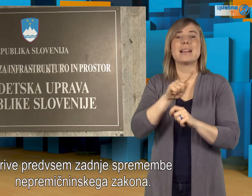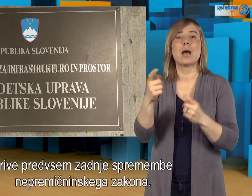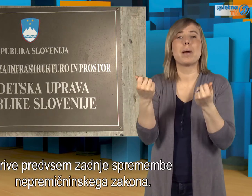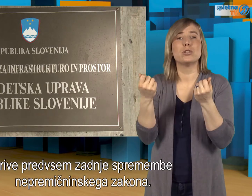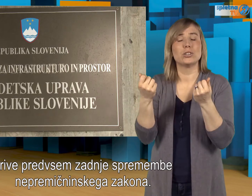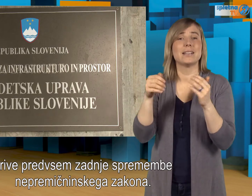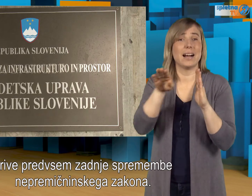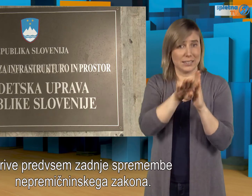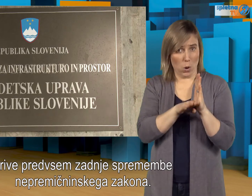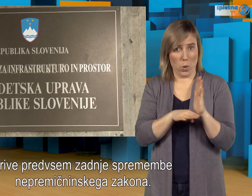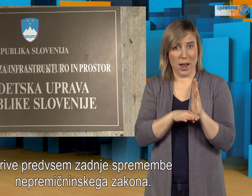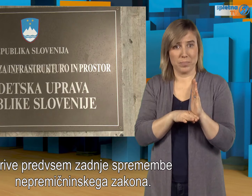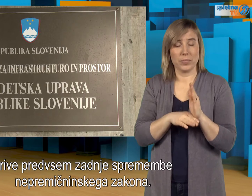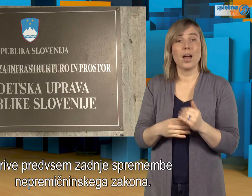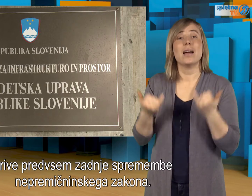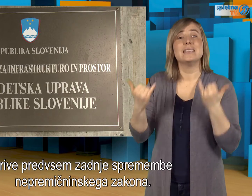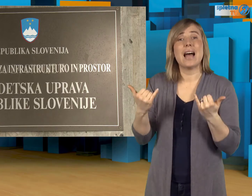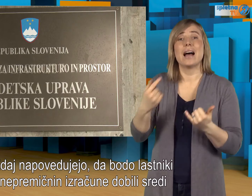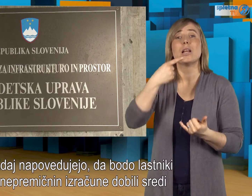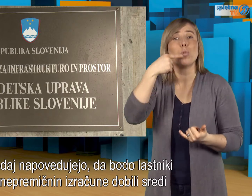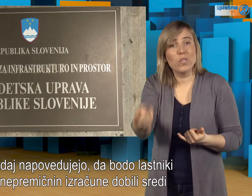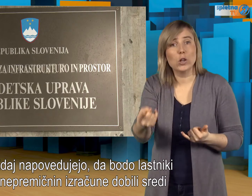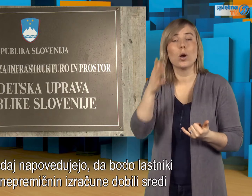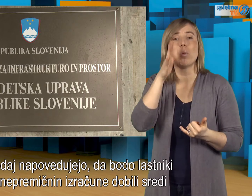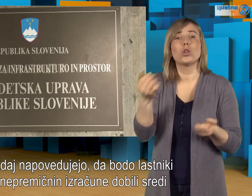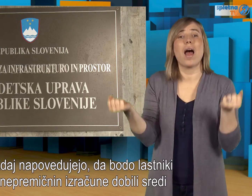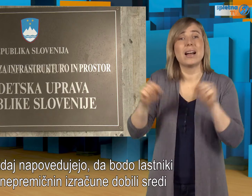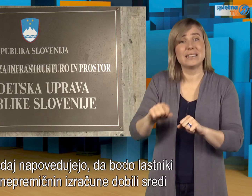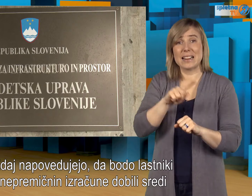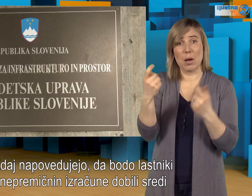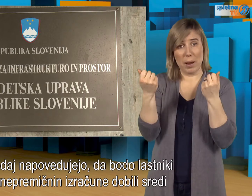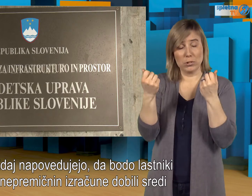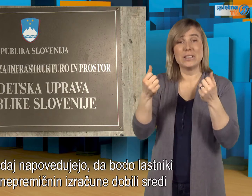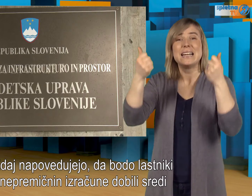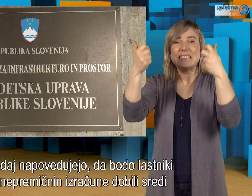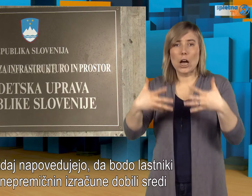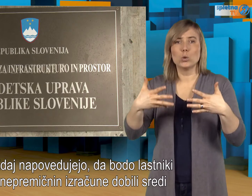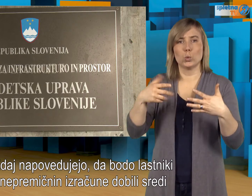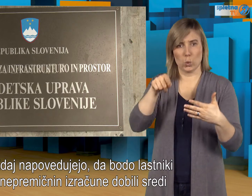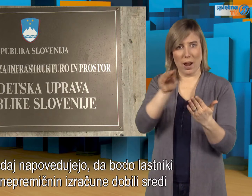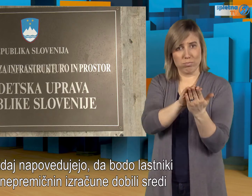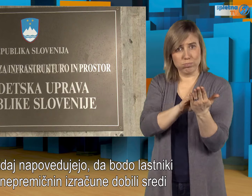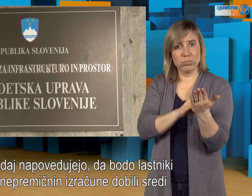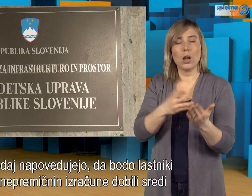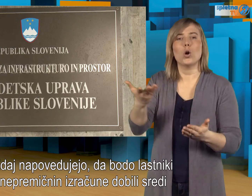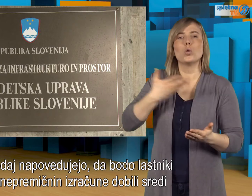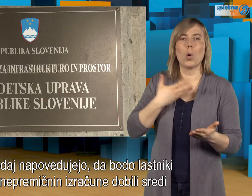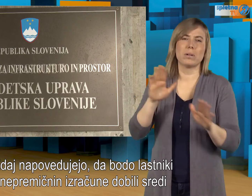spremembe nepremičninskega zakona. Zdaj napovedujejo, da bodo lastniki nepremičnin izračune dobili sredi